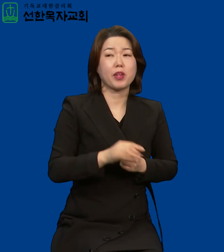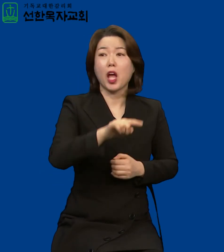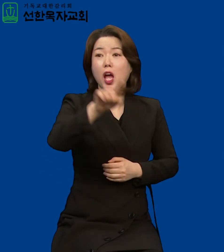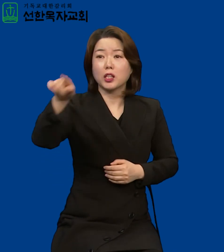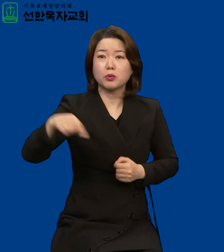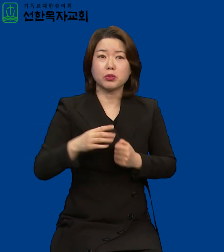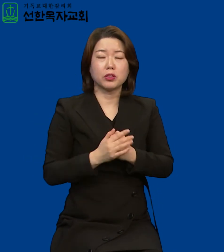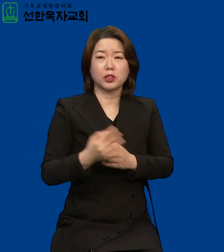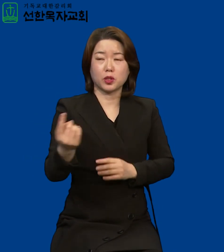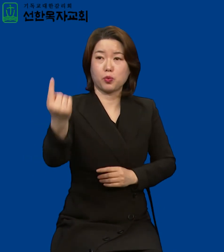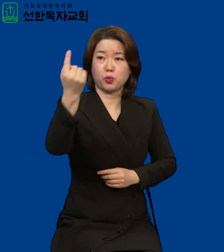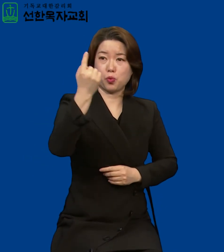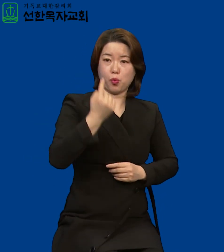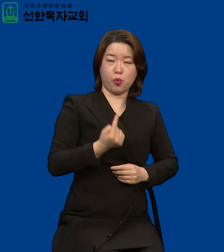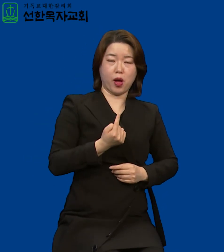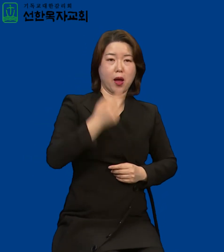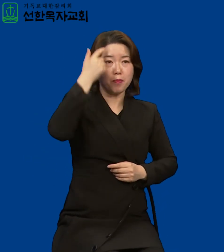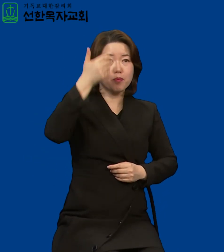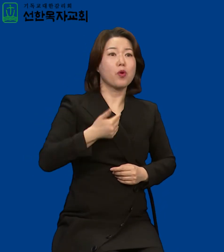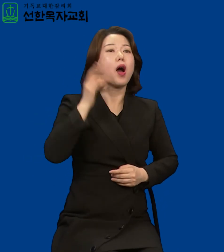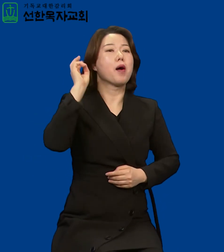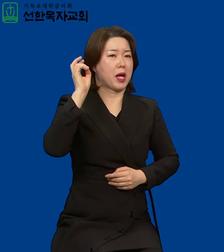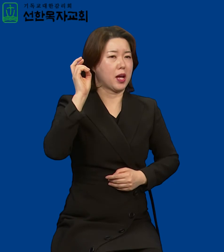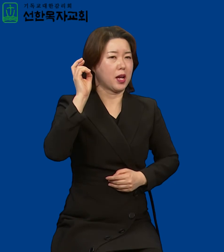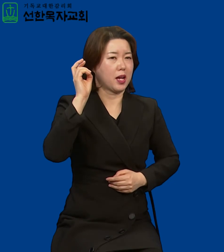그분들이 우리를 찾아와서 물을 겁니다.